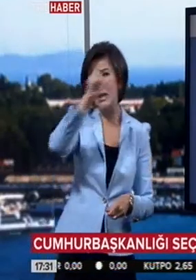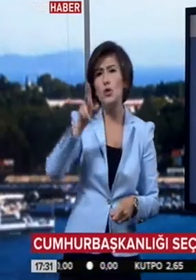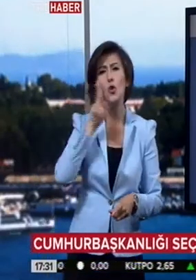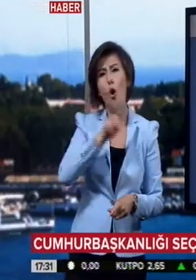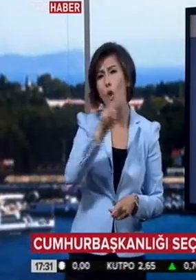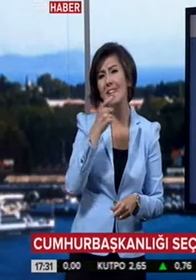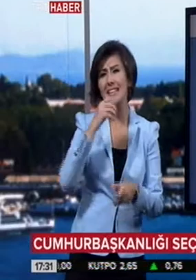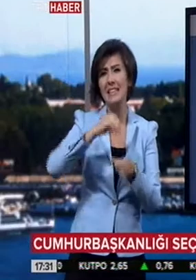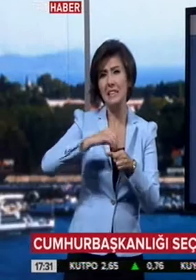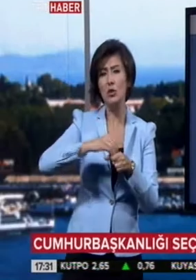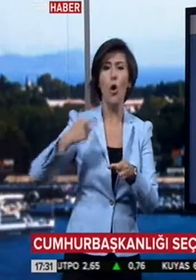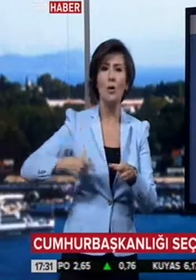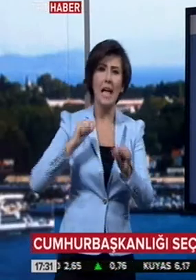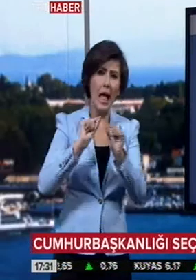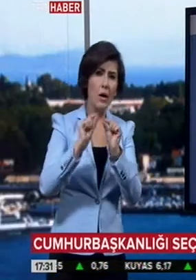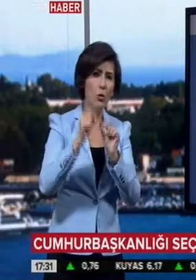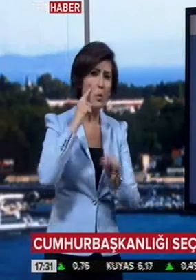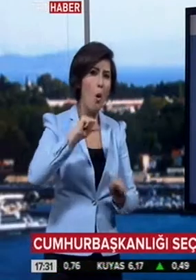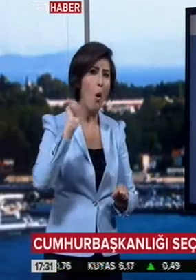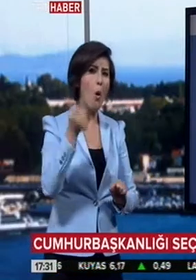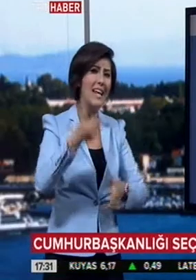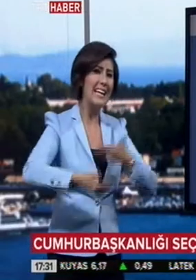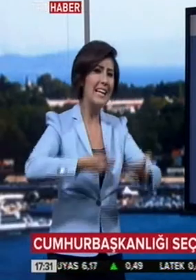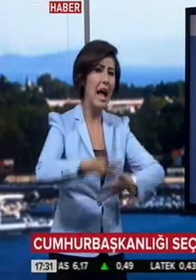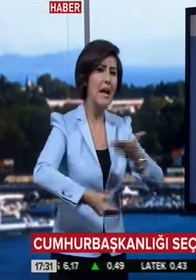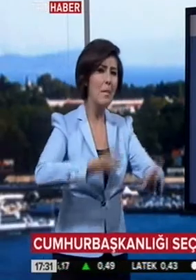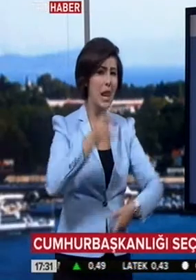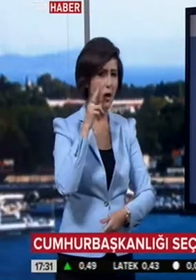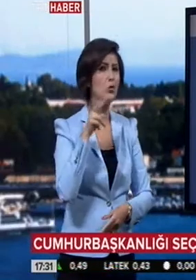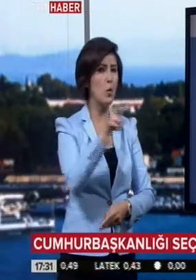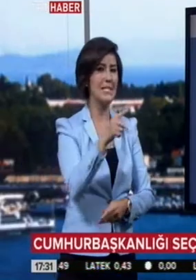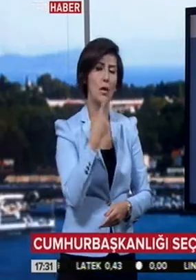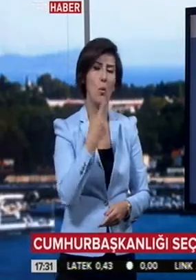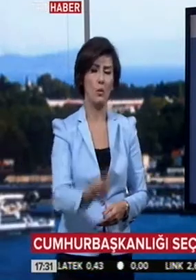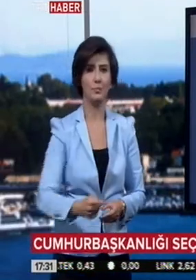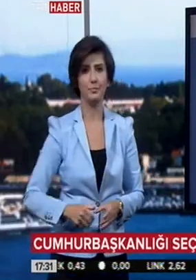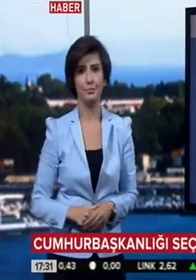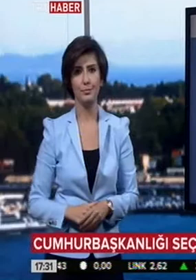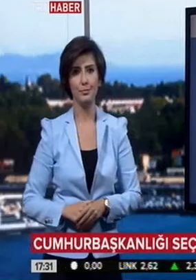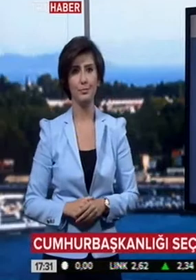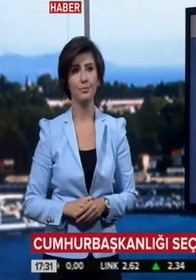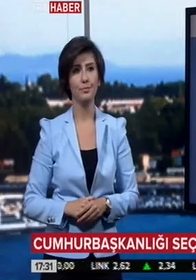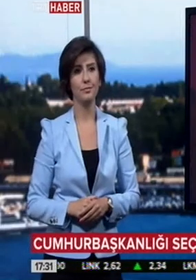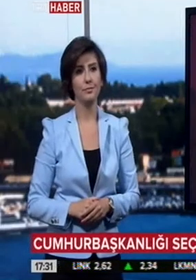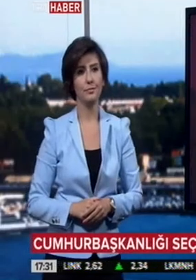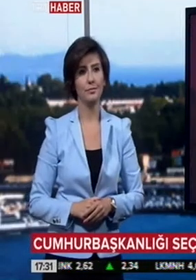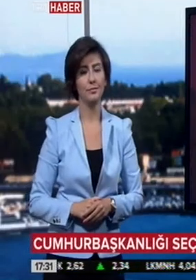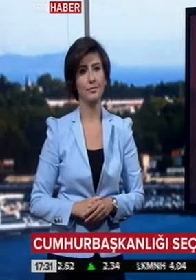10 yılda özellikle ekonomik açıdan önemli ilerlemeler gösterdiğini vurguladı.